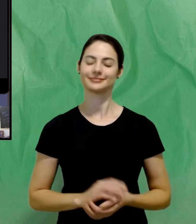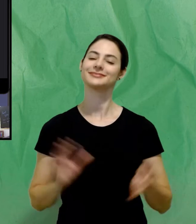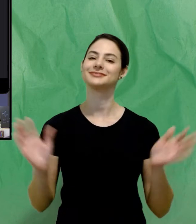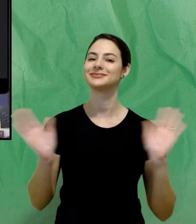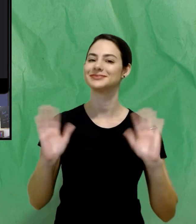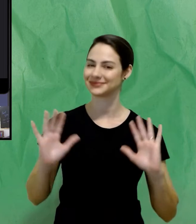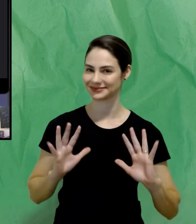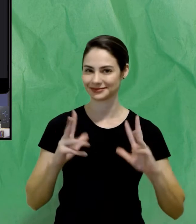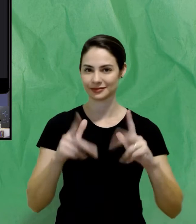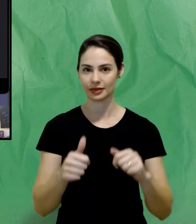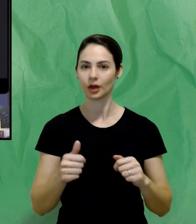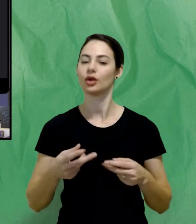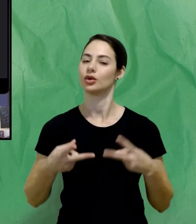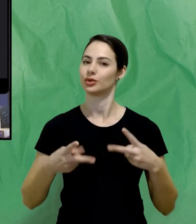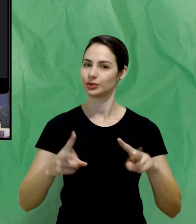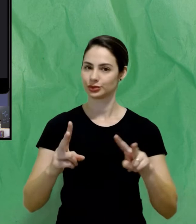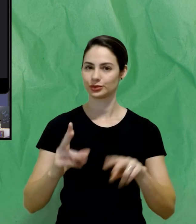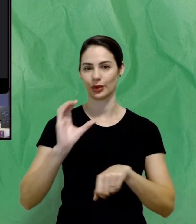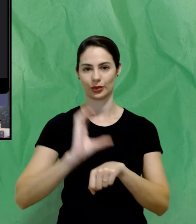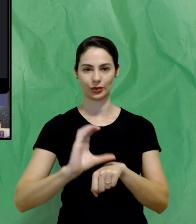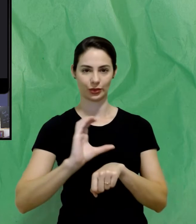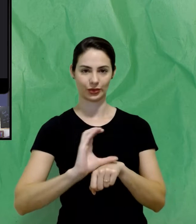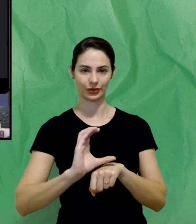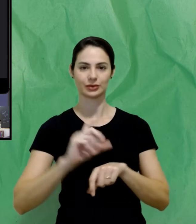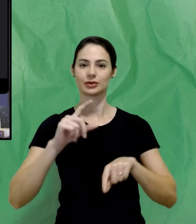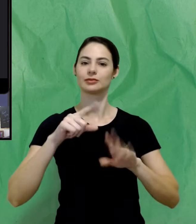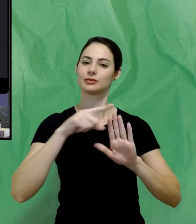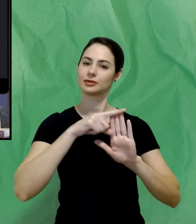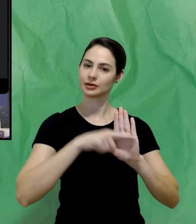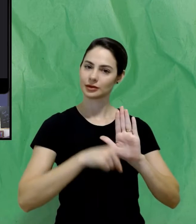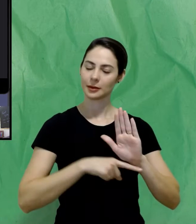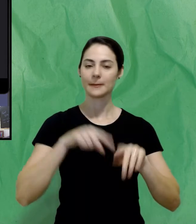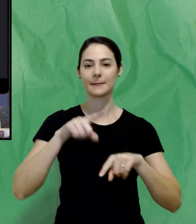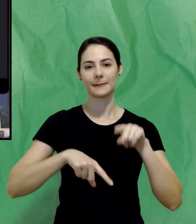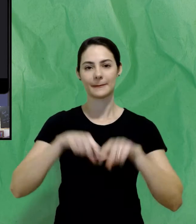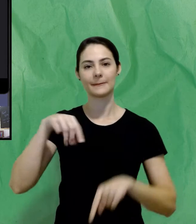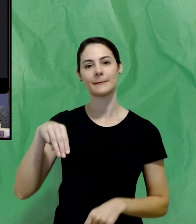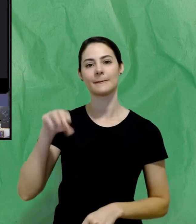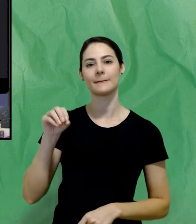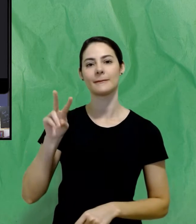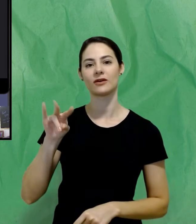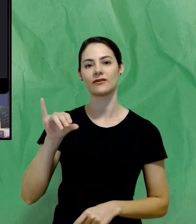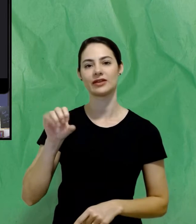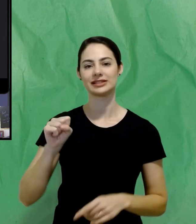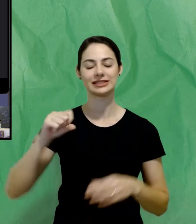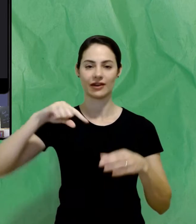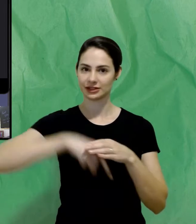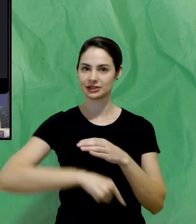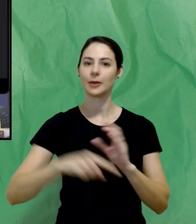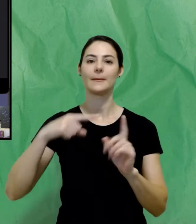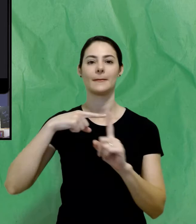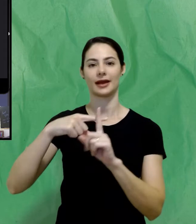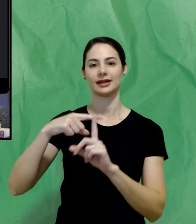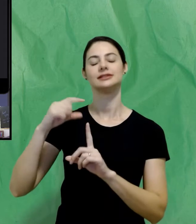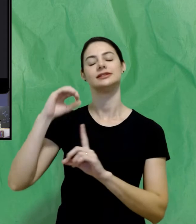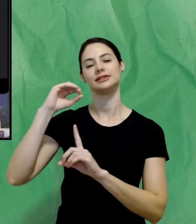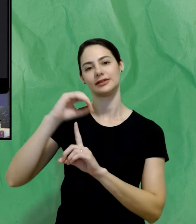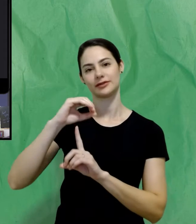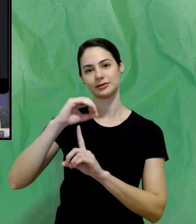aí pessoal, dando continuidade aqui ao nosso curso Programador de Dispositivos Móveis Avançado da plataforma Mais